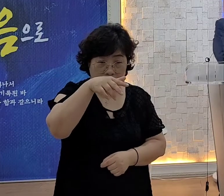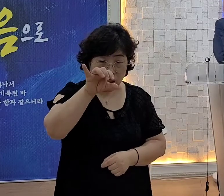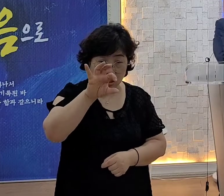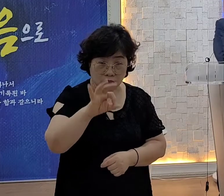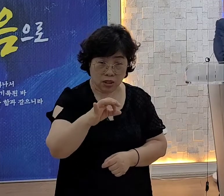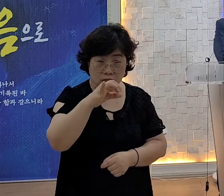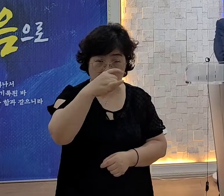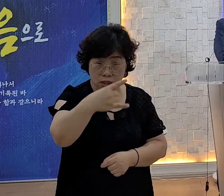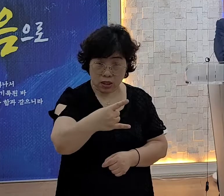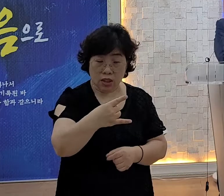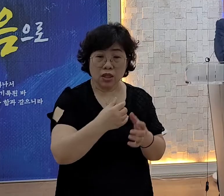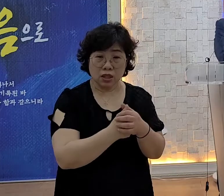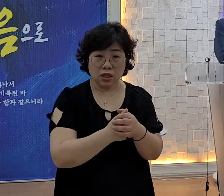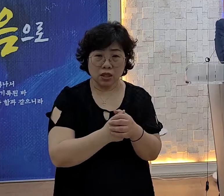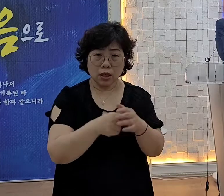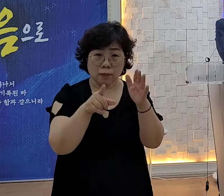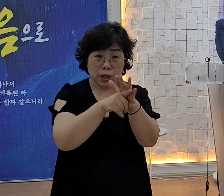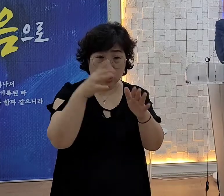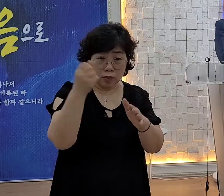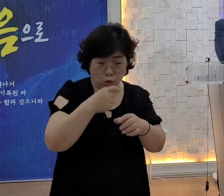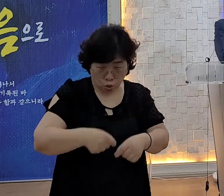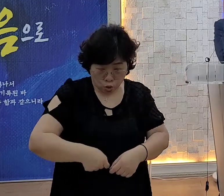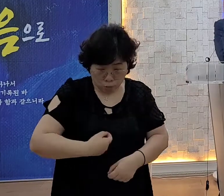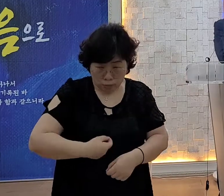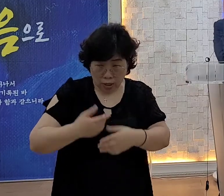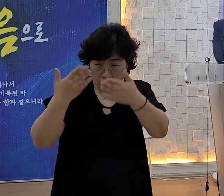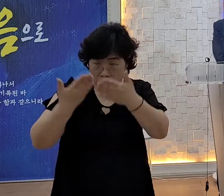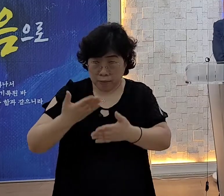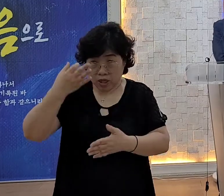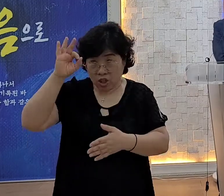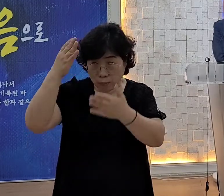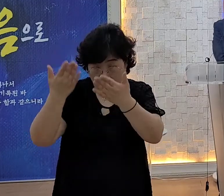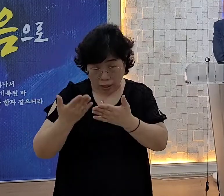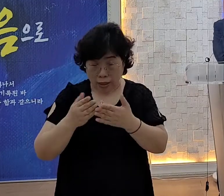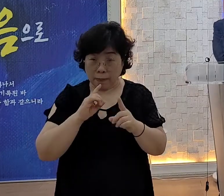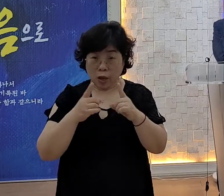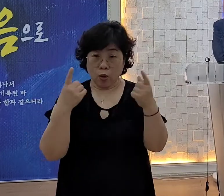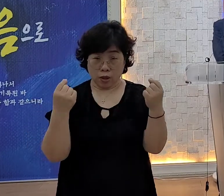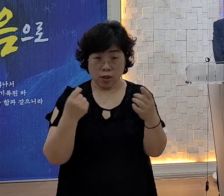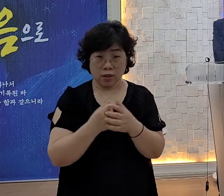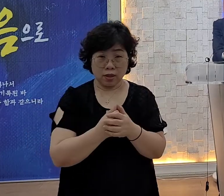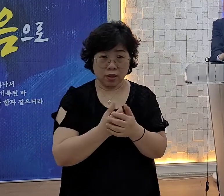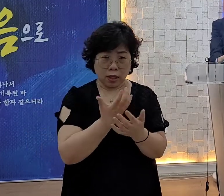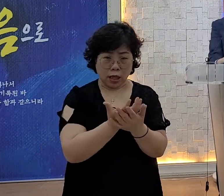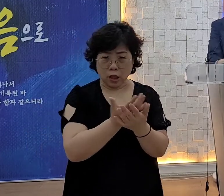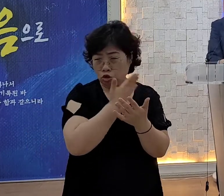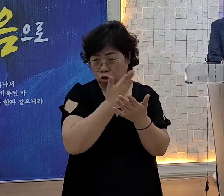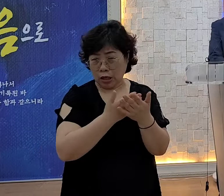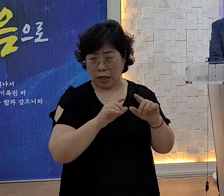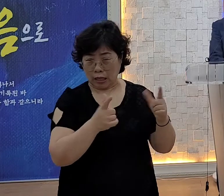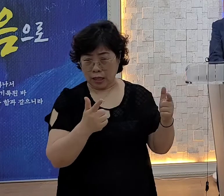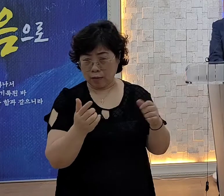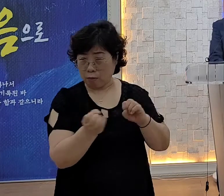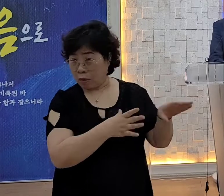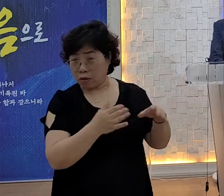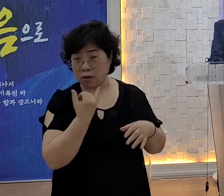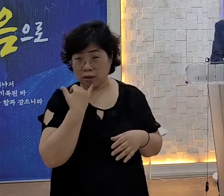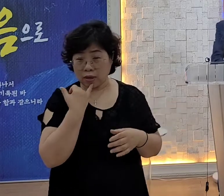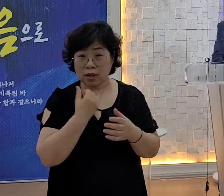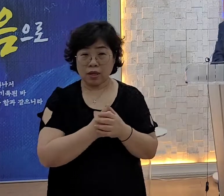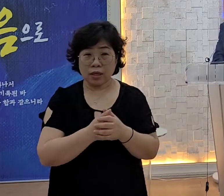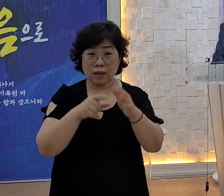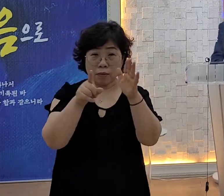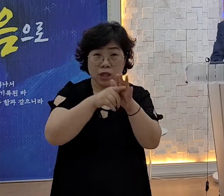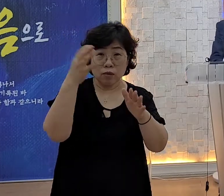이신칭의라고 합니다. 그죠? 믿음으로 어렵다함을 받는다. 이신칭. 이게 3장에서 바울이